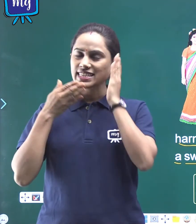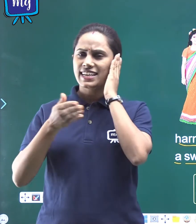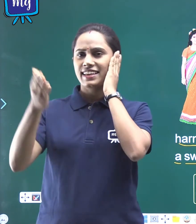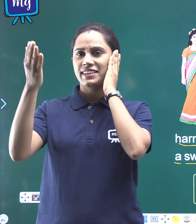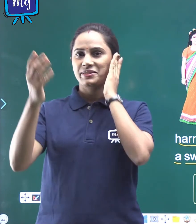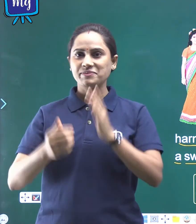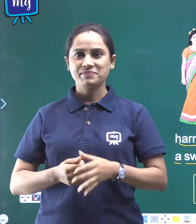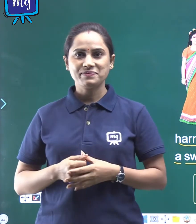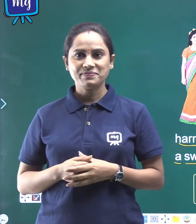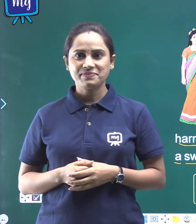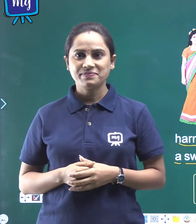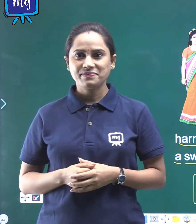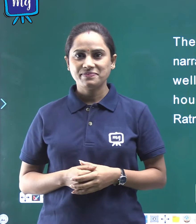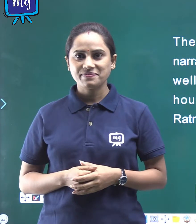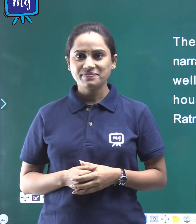संगीत.